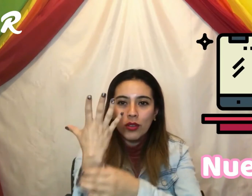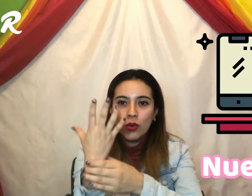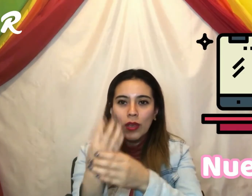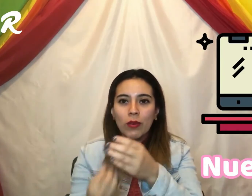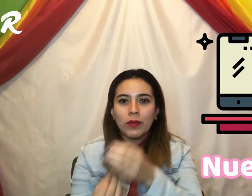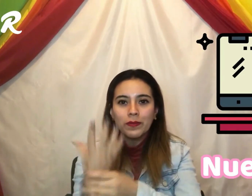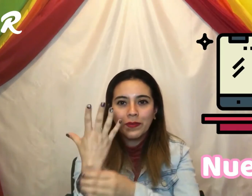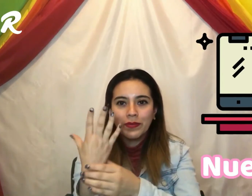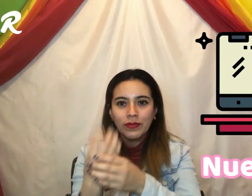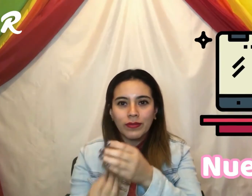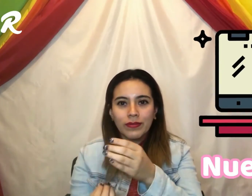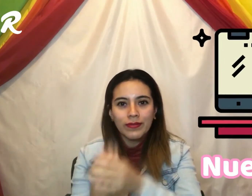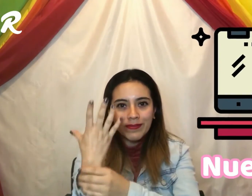Nuevo.